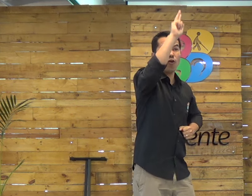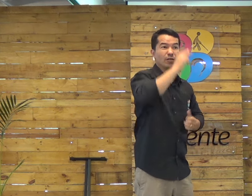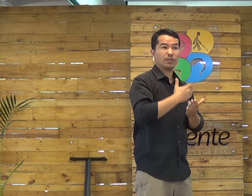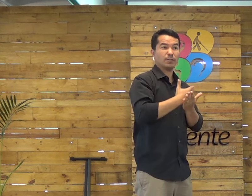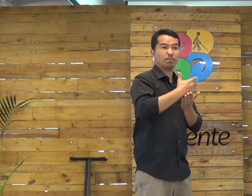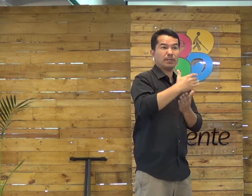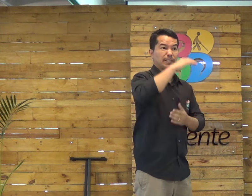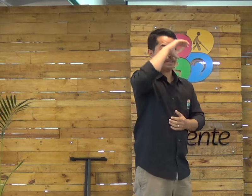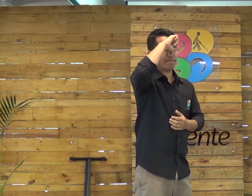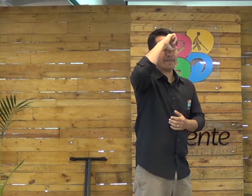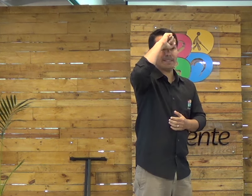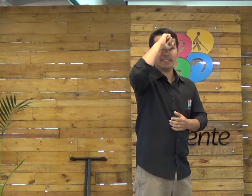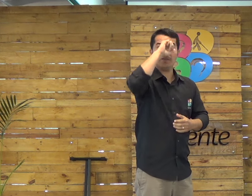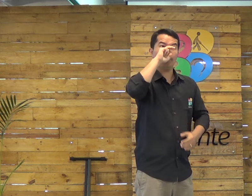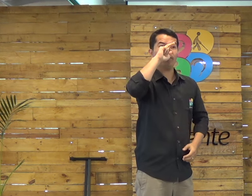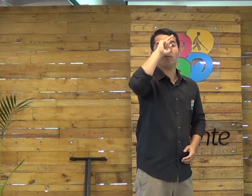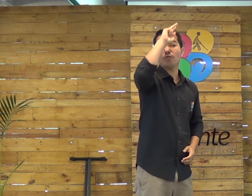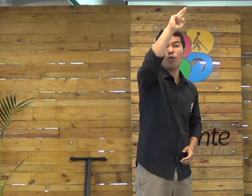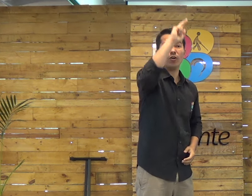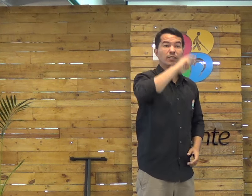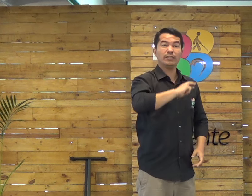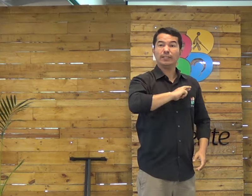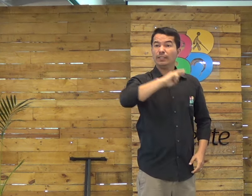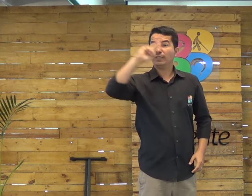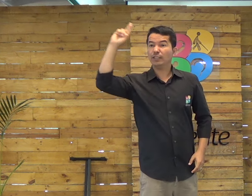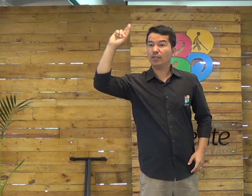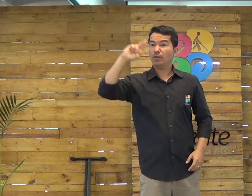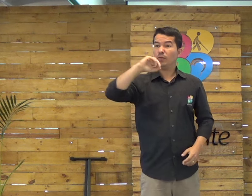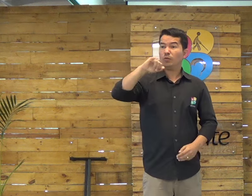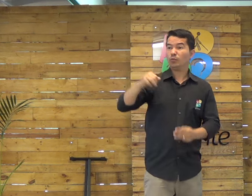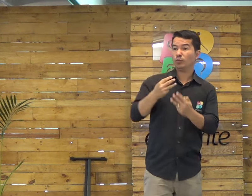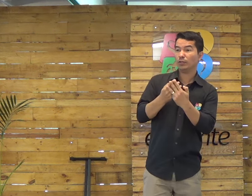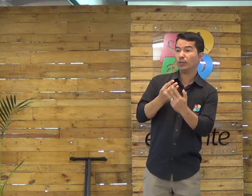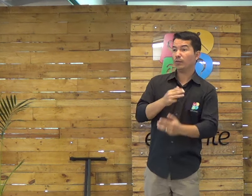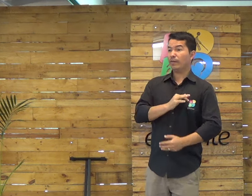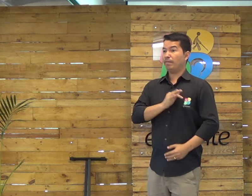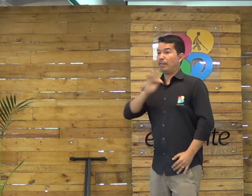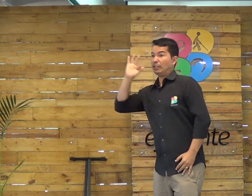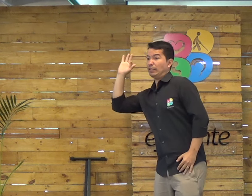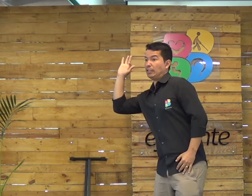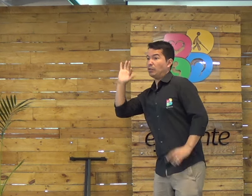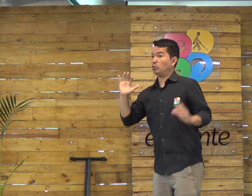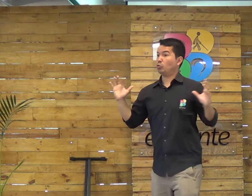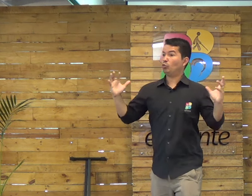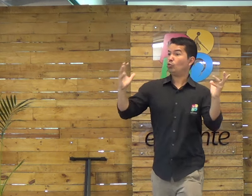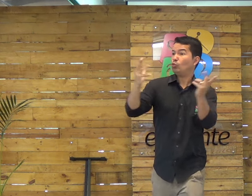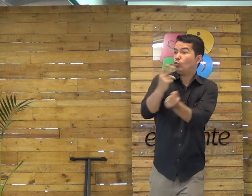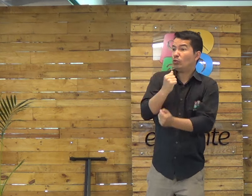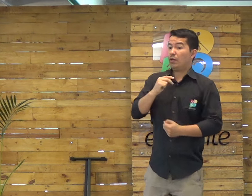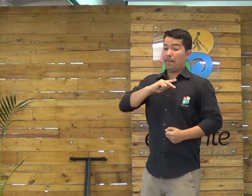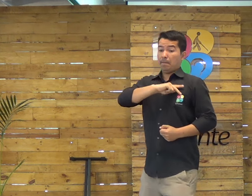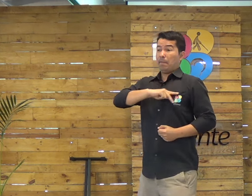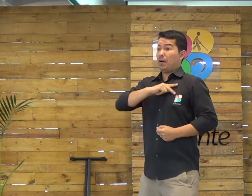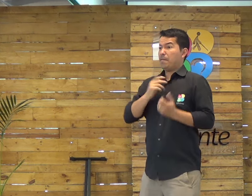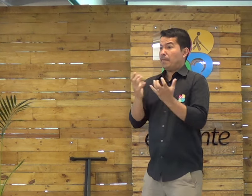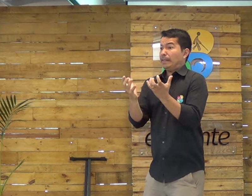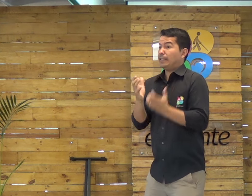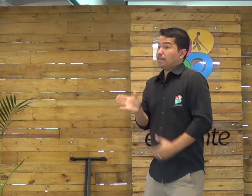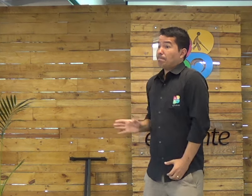ministrado por Gamaliel. Ele buscou aprender, foi uma pessoa que estudou muito a religião judaica, e era